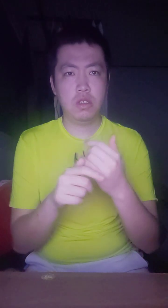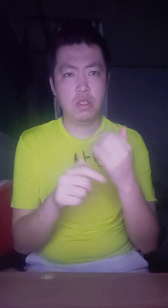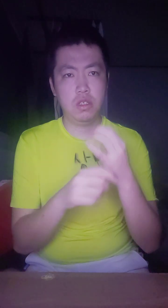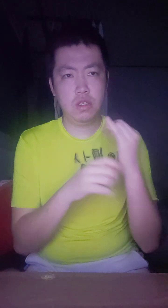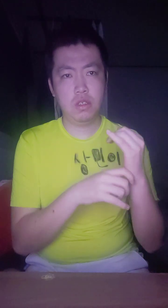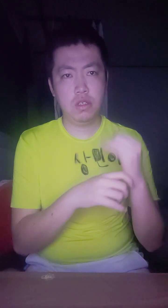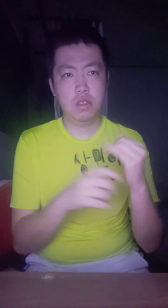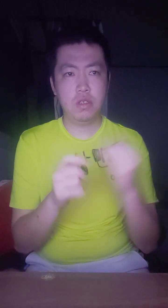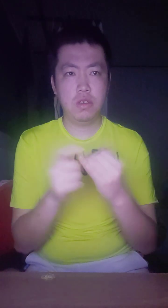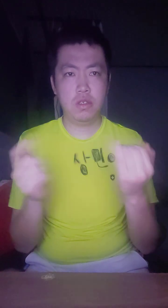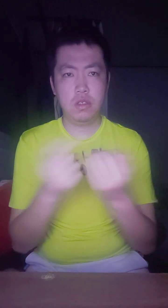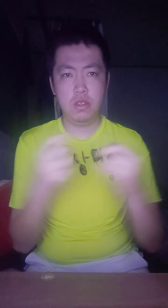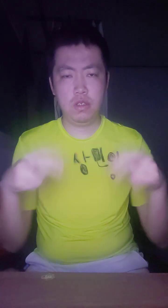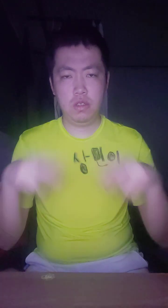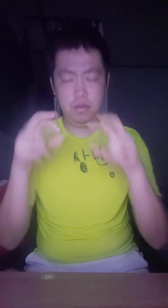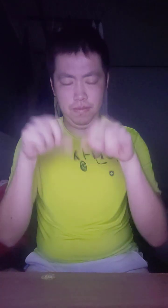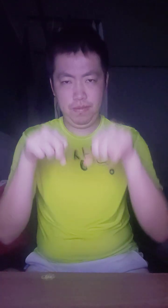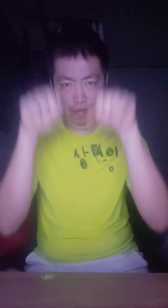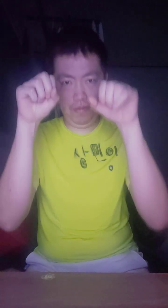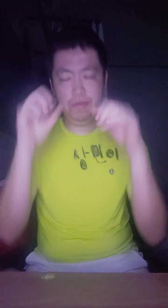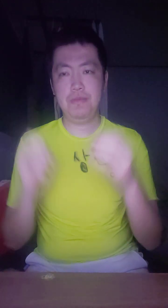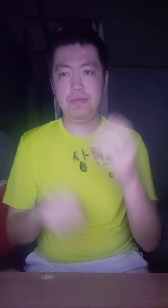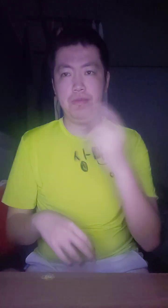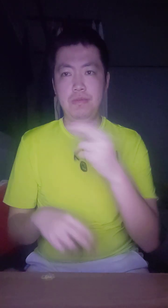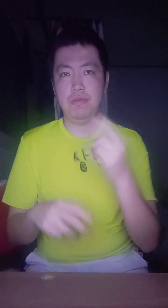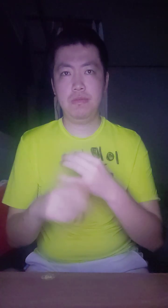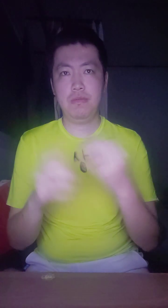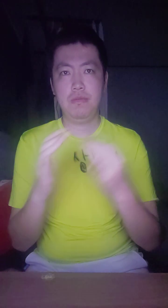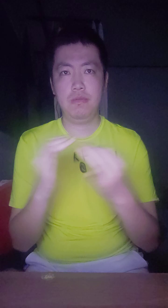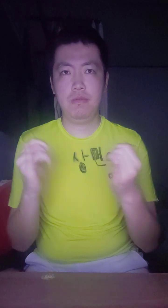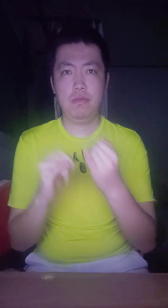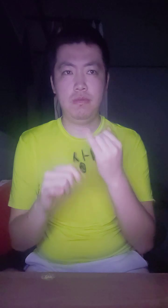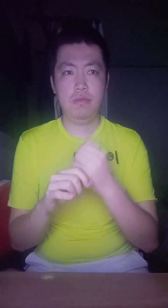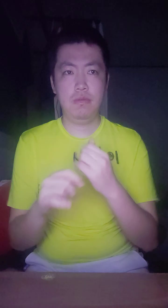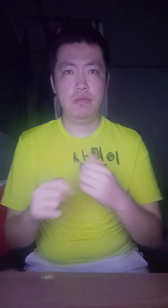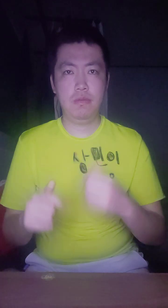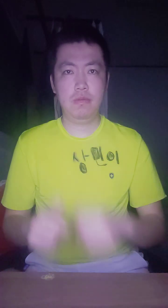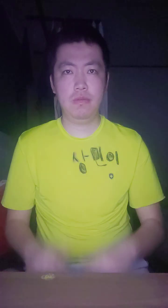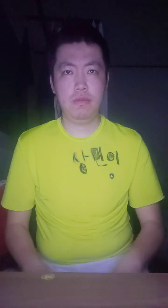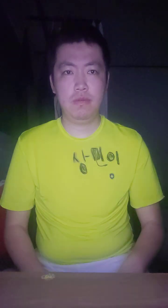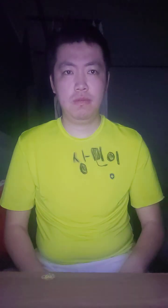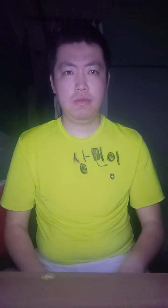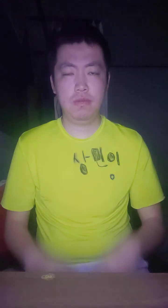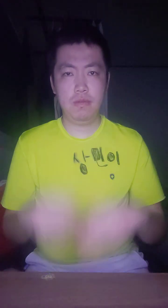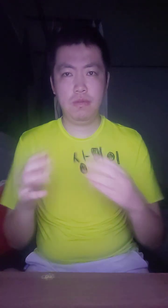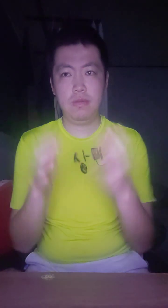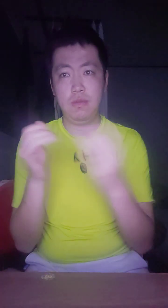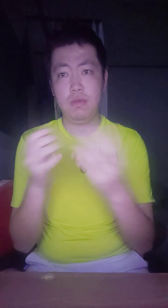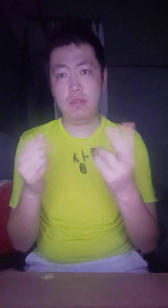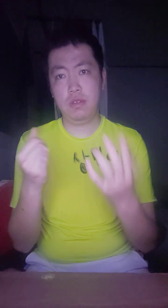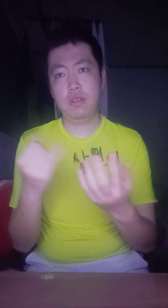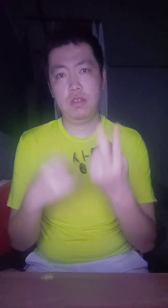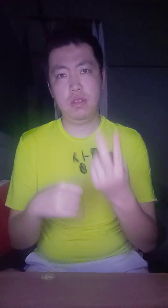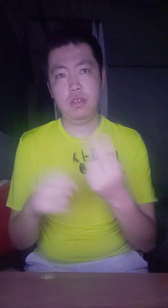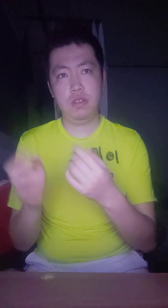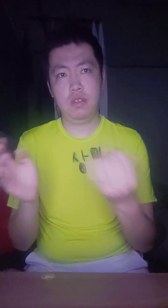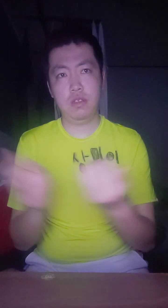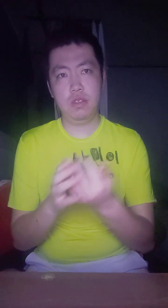발생하였습니다. 단지 전체 정전 사고가 발생하였습니다. 오늘 아침 6시 20분쯤